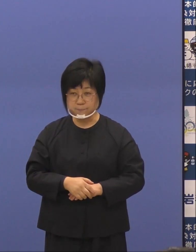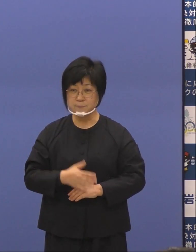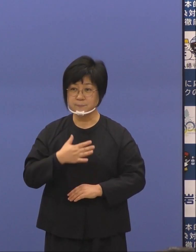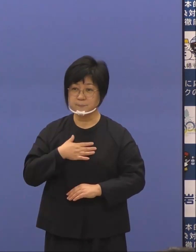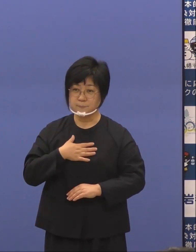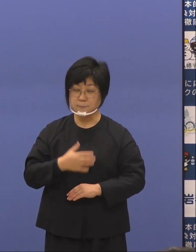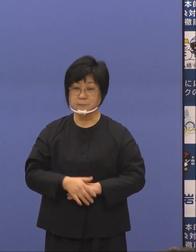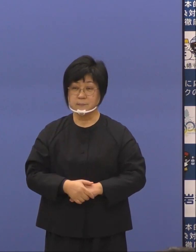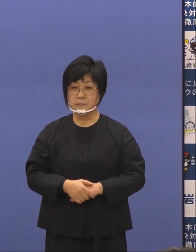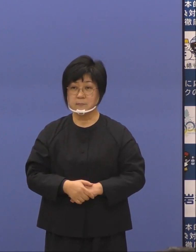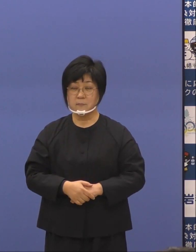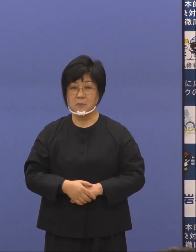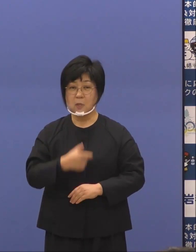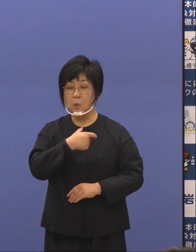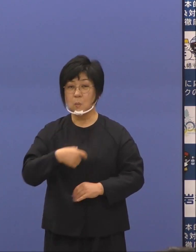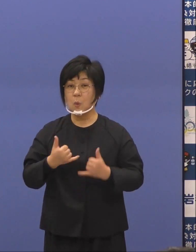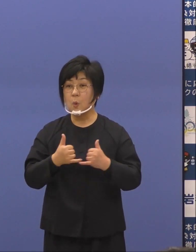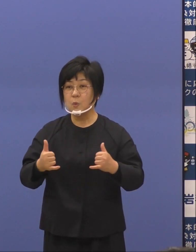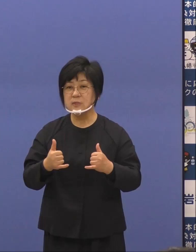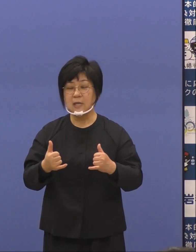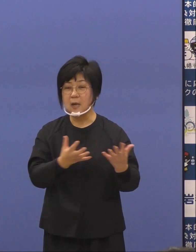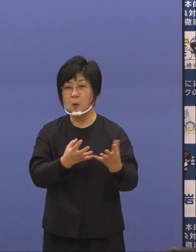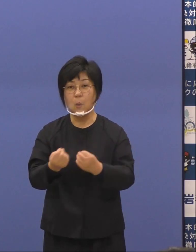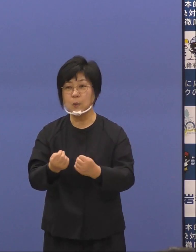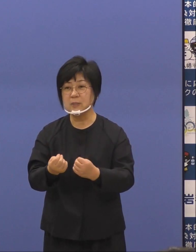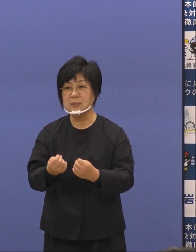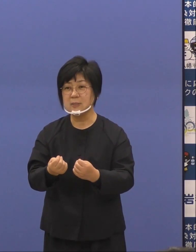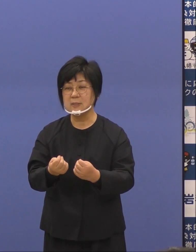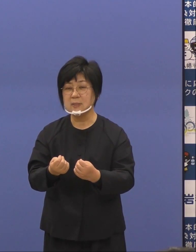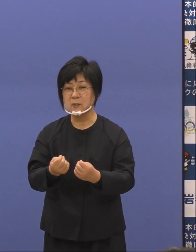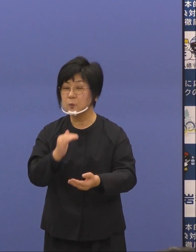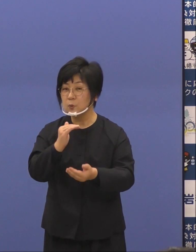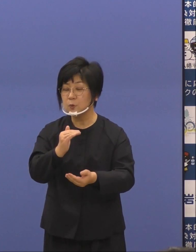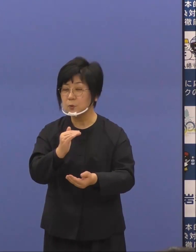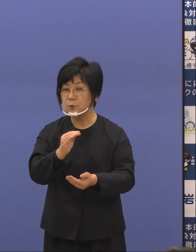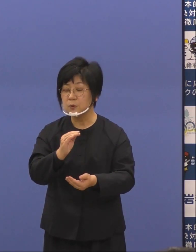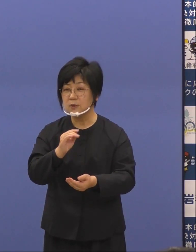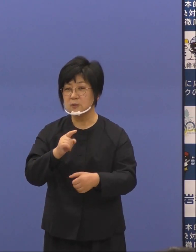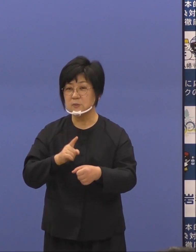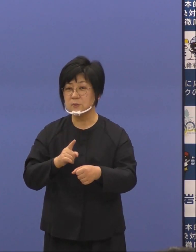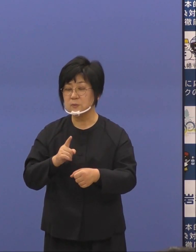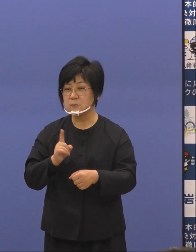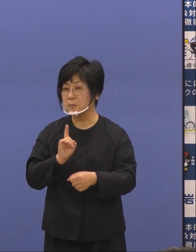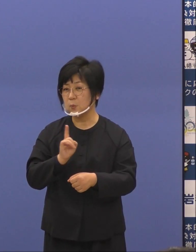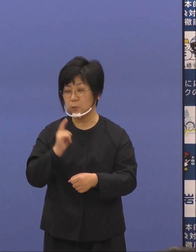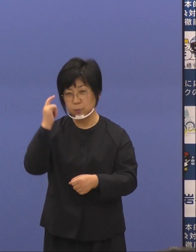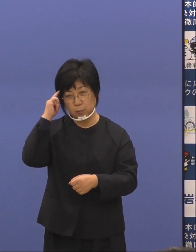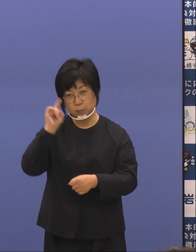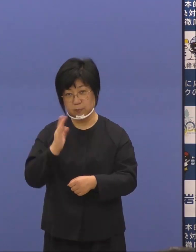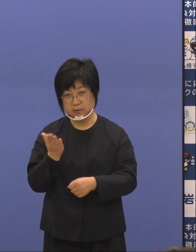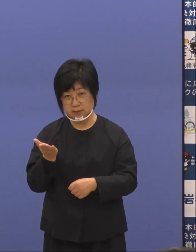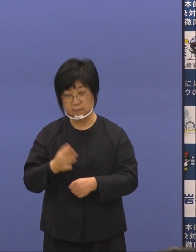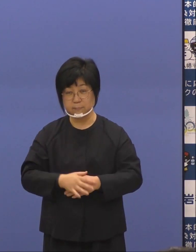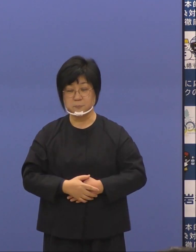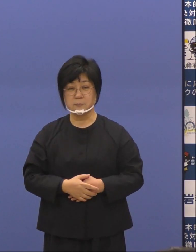候補者もすごく多いですけども、これについてのこう考えはいかがでしょうか。 まあ